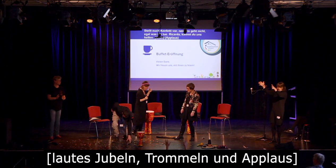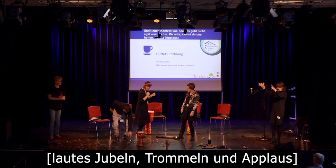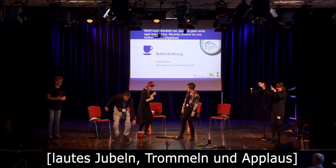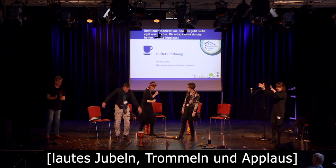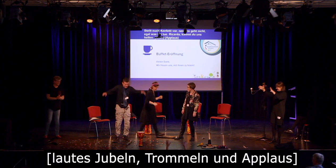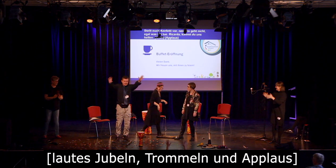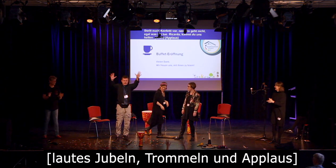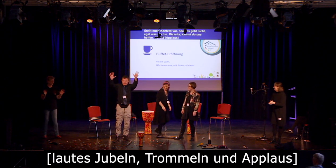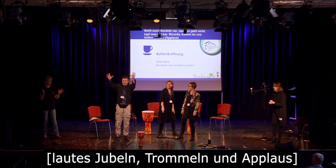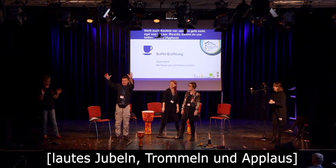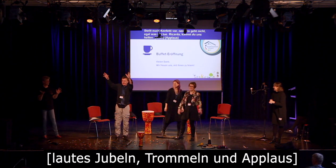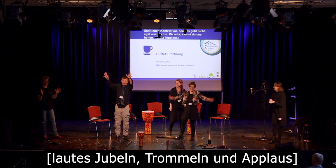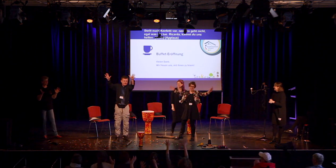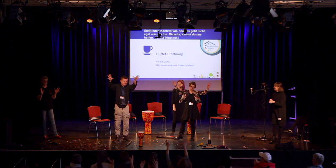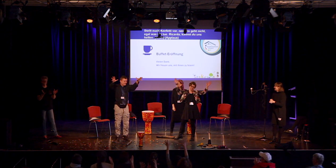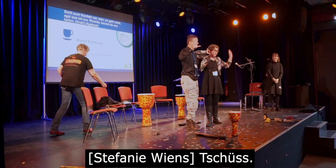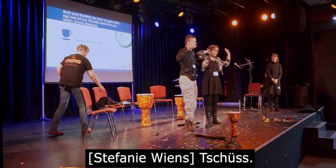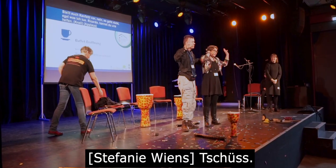Wien zwinken.